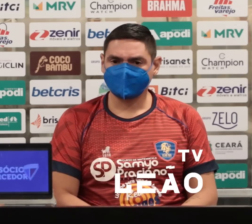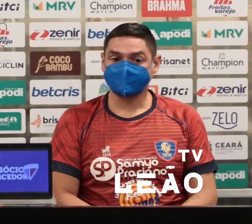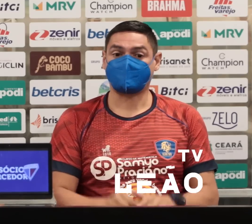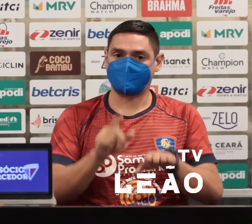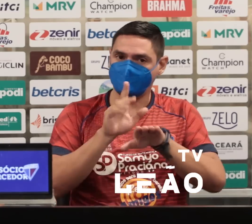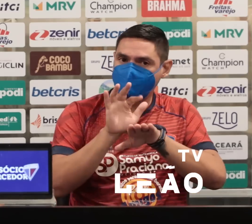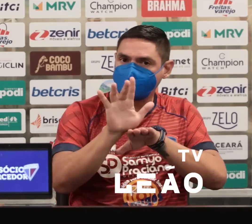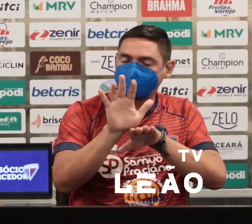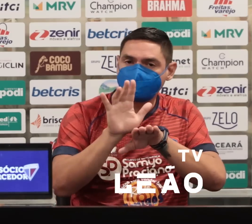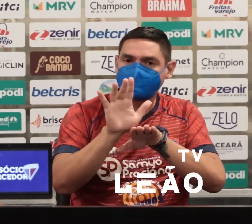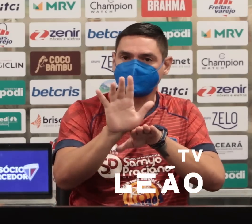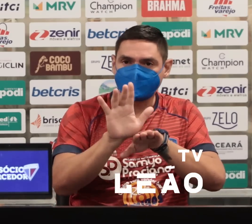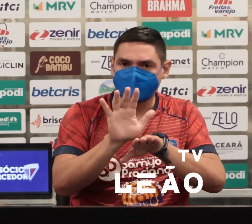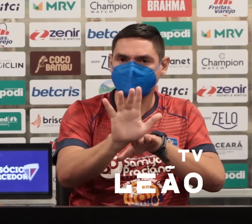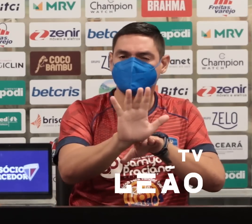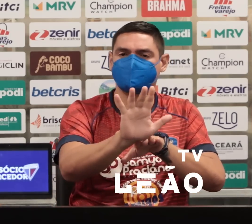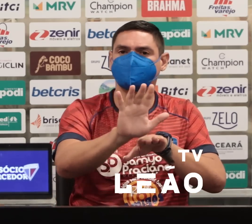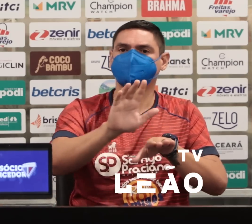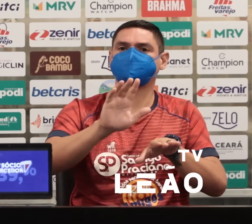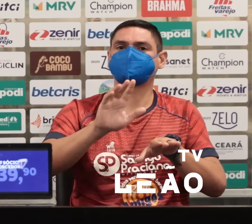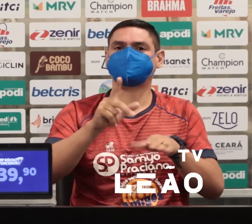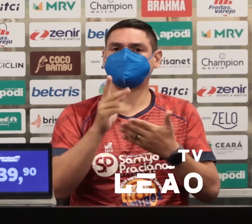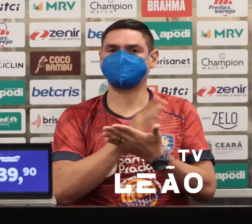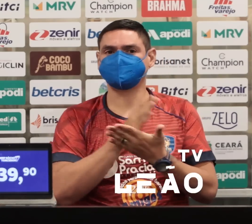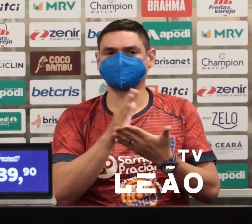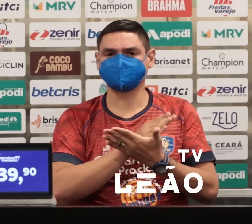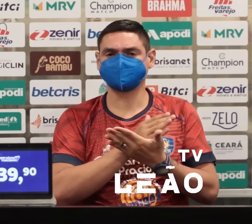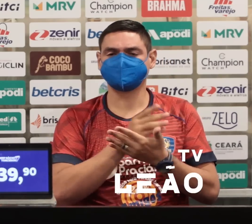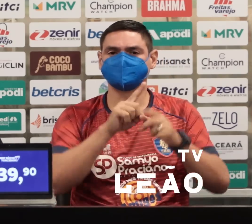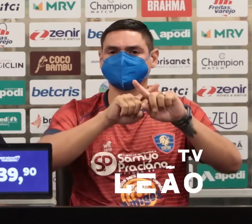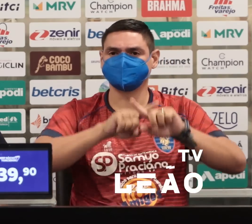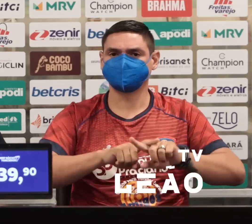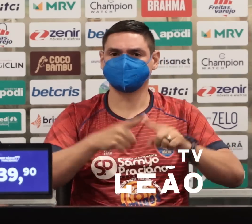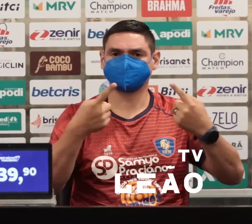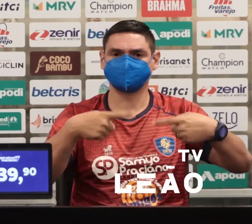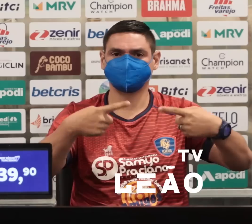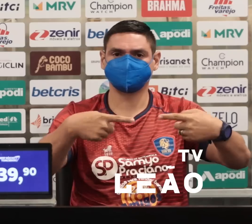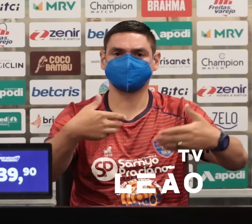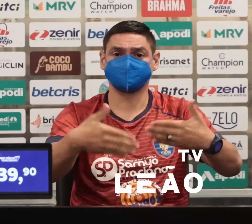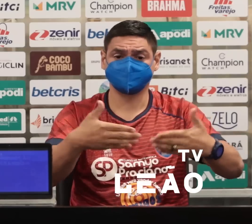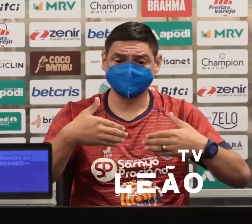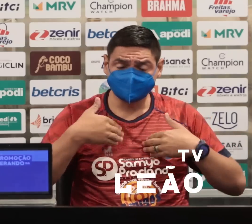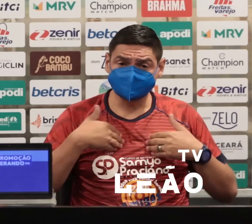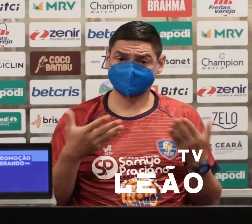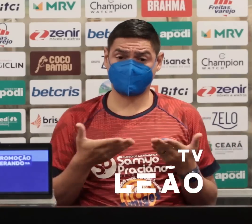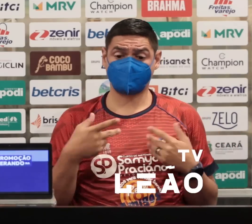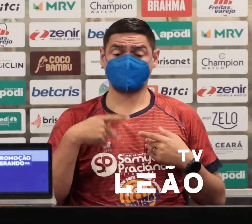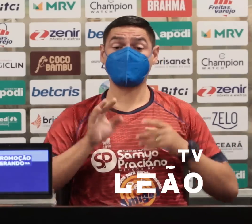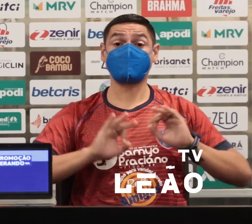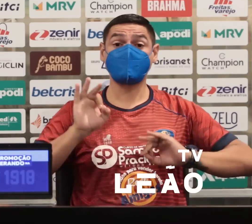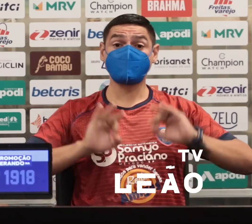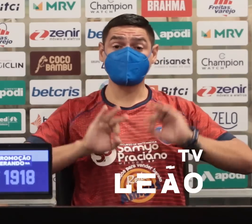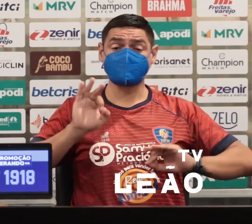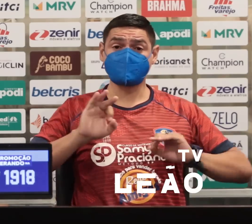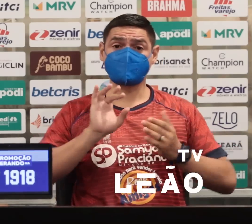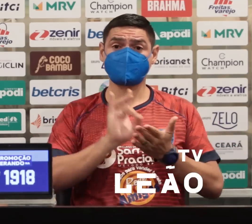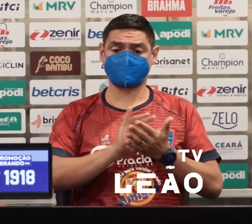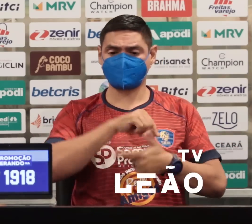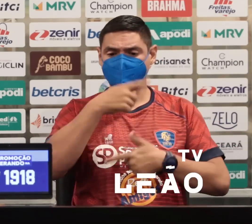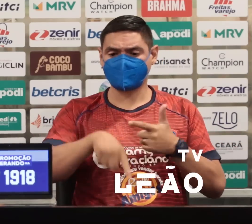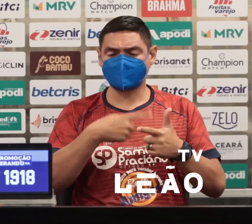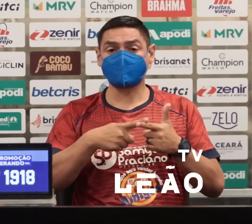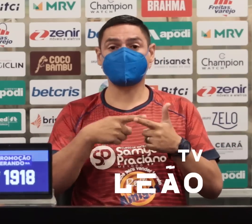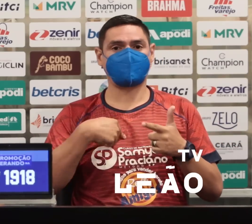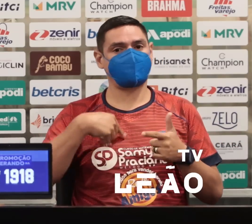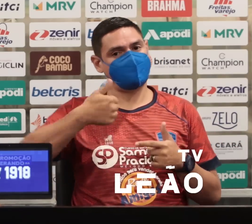intensidad y en el juego. Ahora es o planearlo nuevamente,